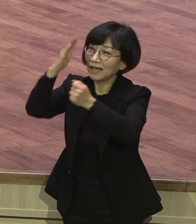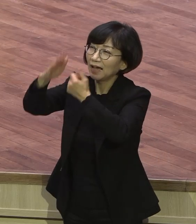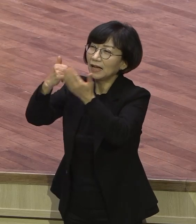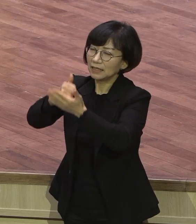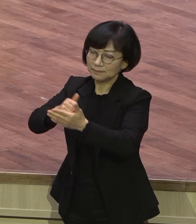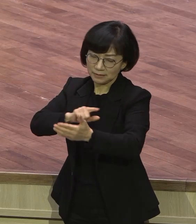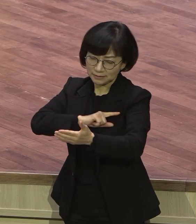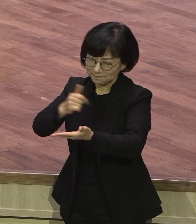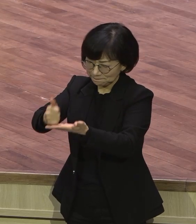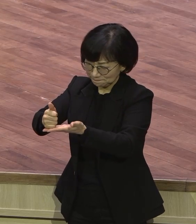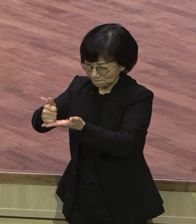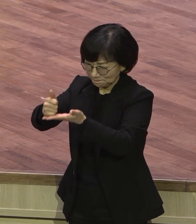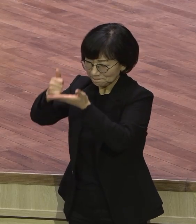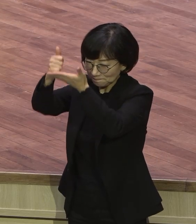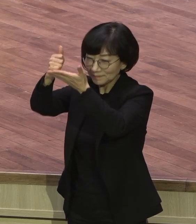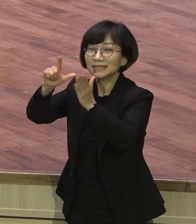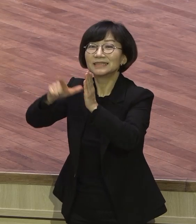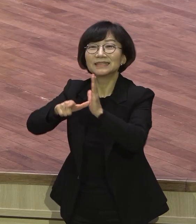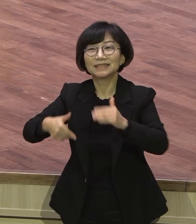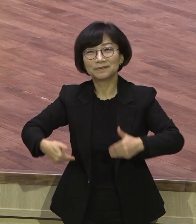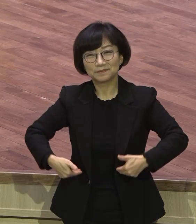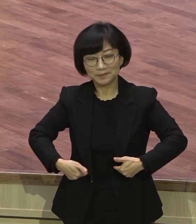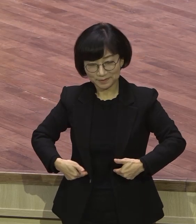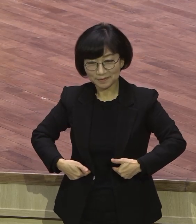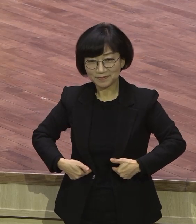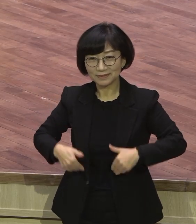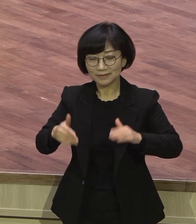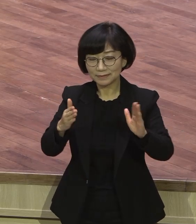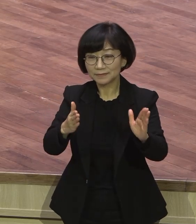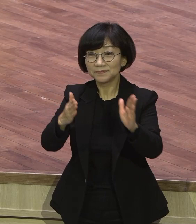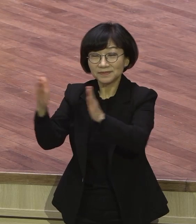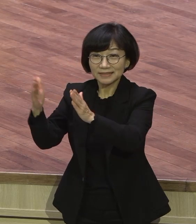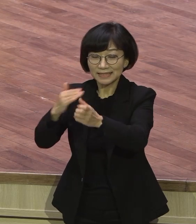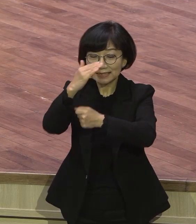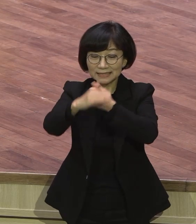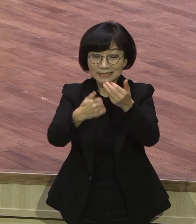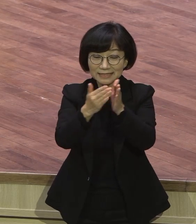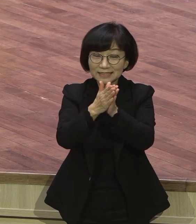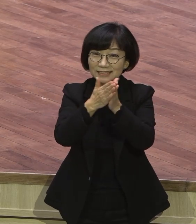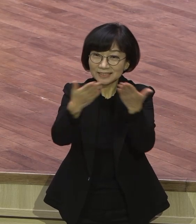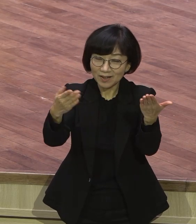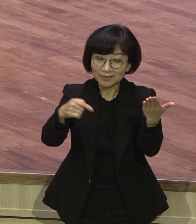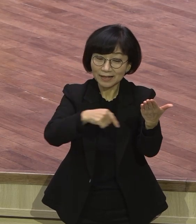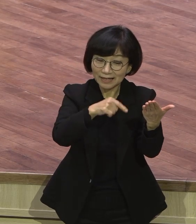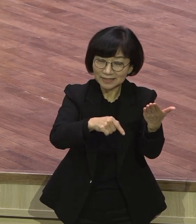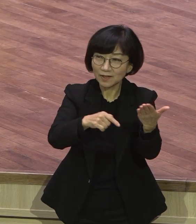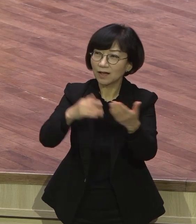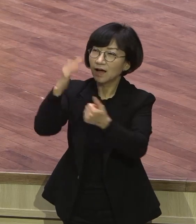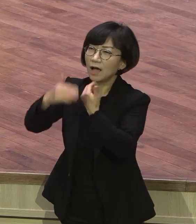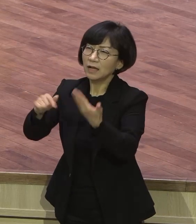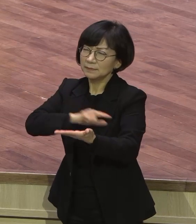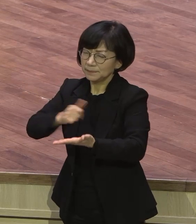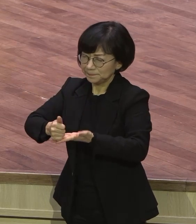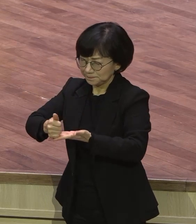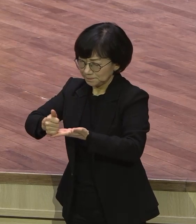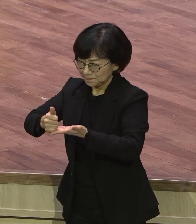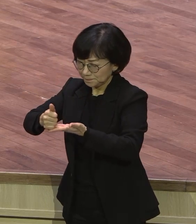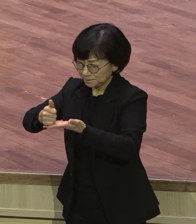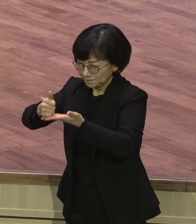성경에 나오는 인물 중에 가장 멋있게 하나님의 이름을 높였던 인물 중 한 사람이